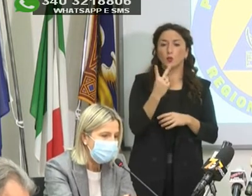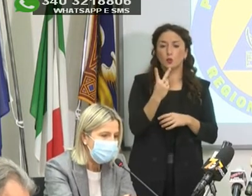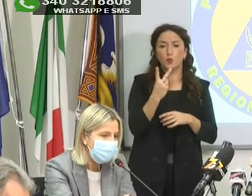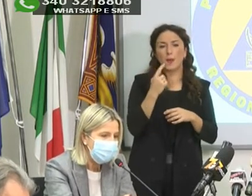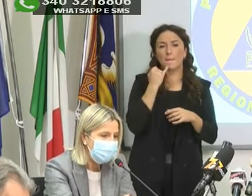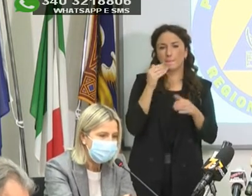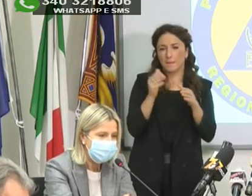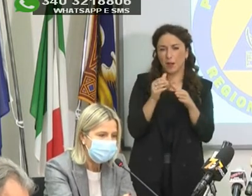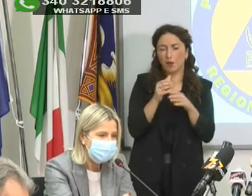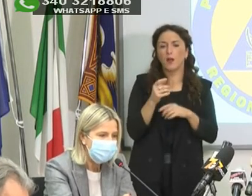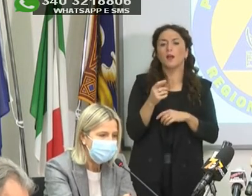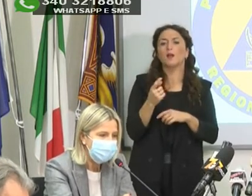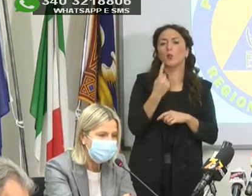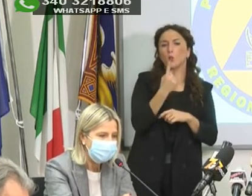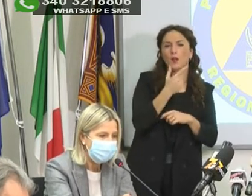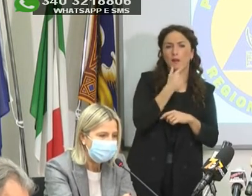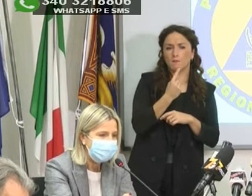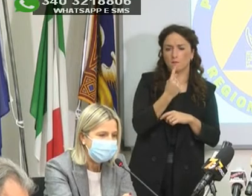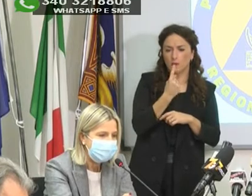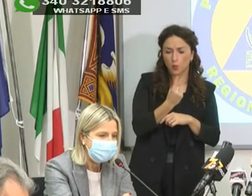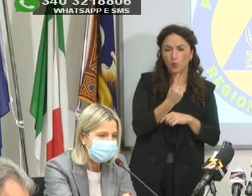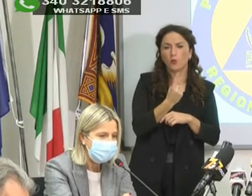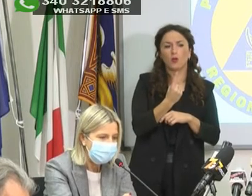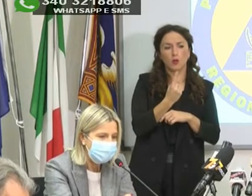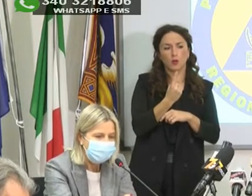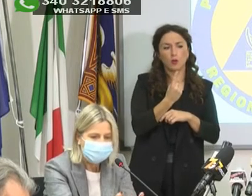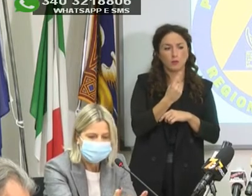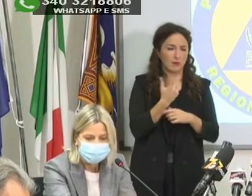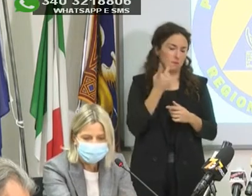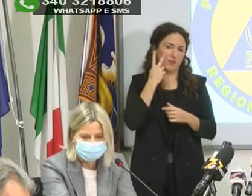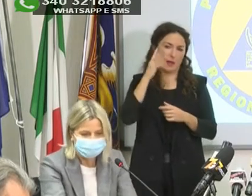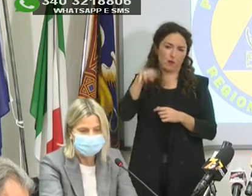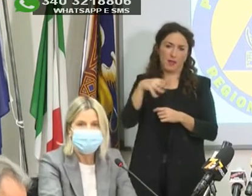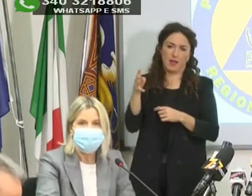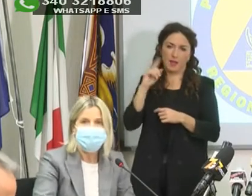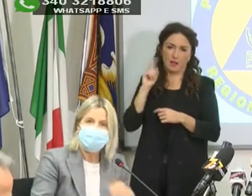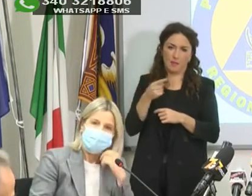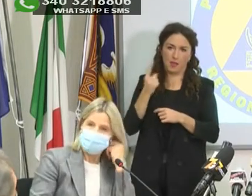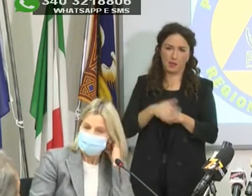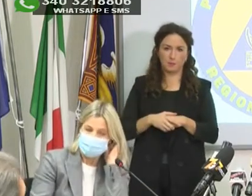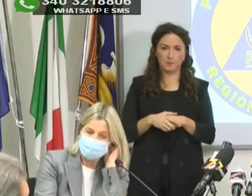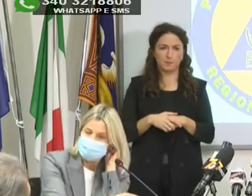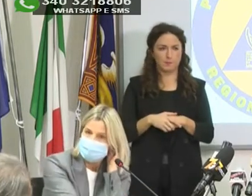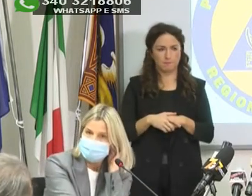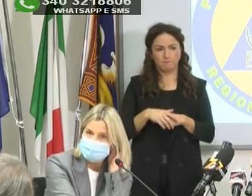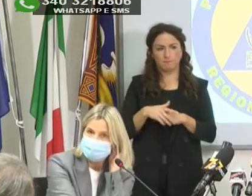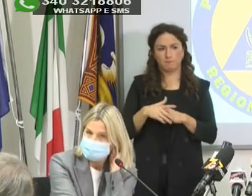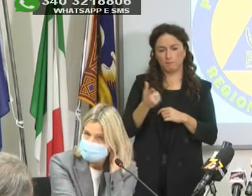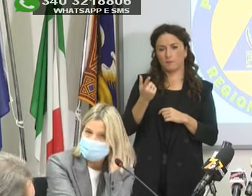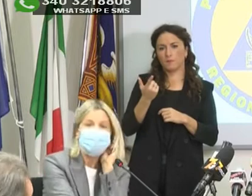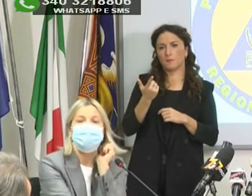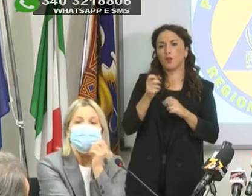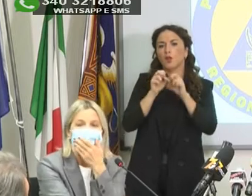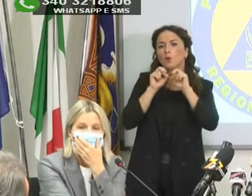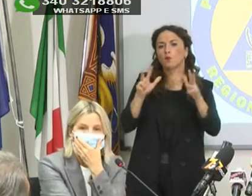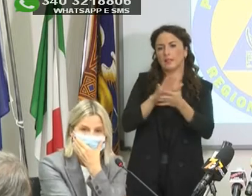quelle più piccole, una mi sembra Belluno, l'orientale. Ma vediamo una tabella comunque. Ve la mandiamo nel comunicato,